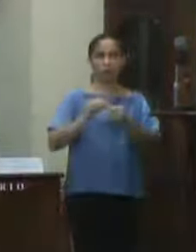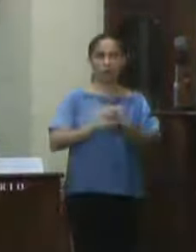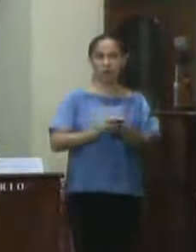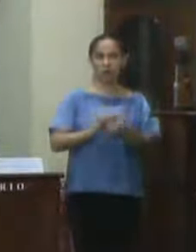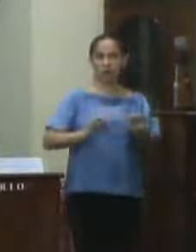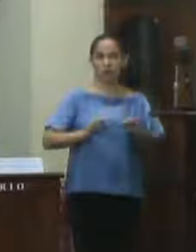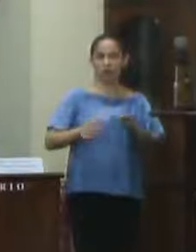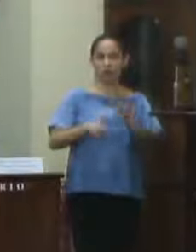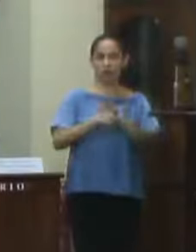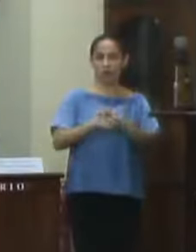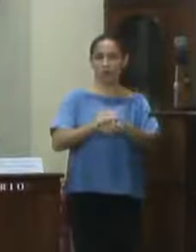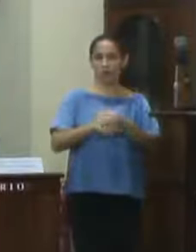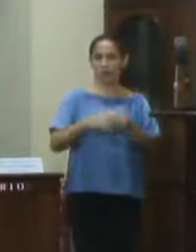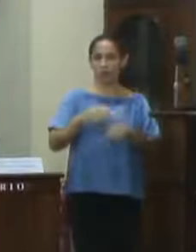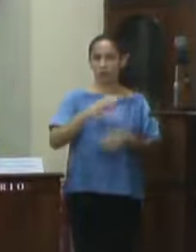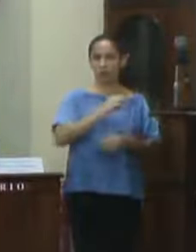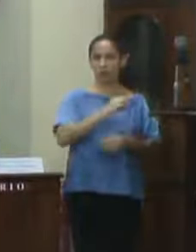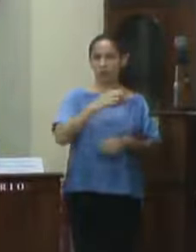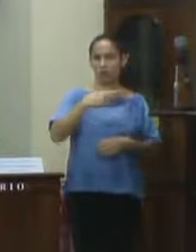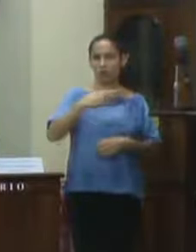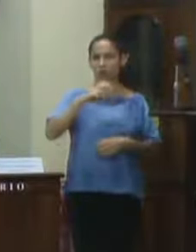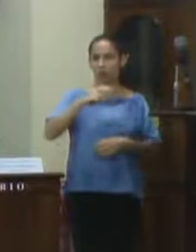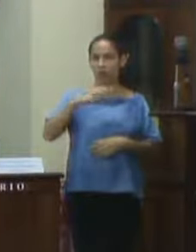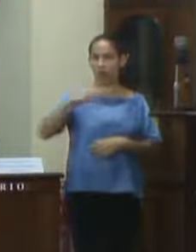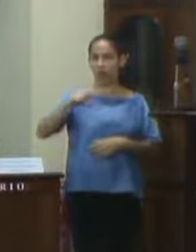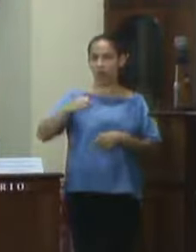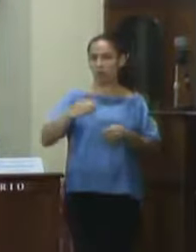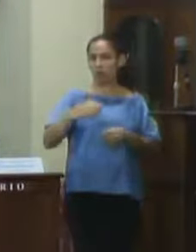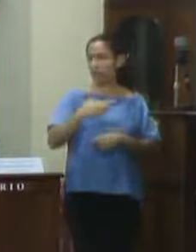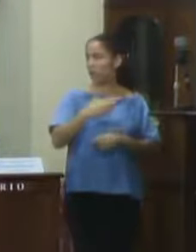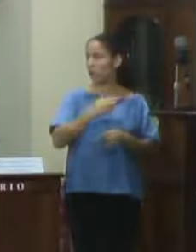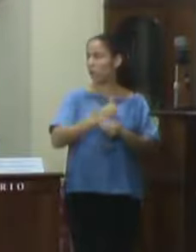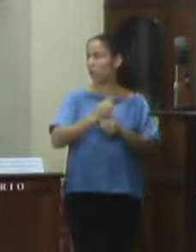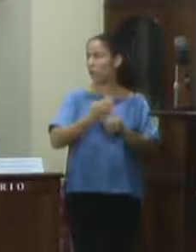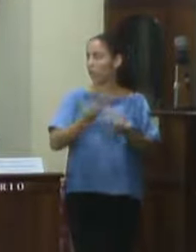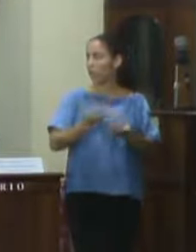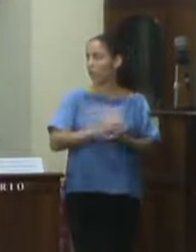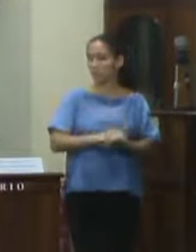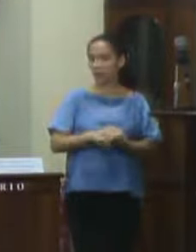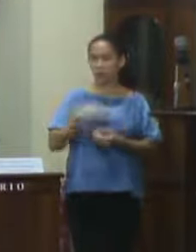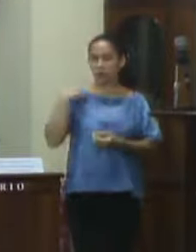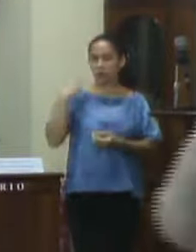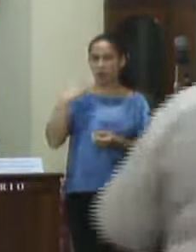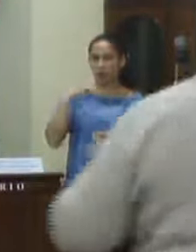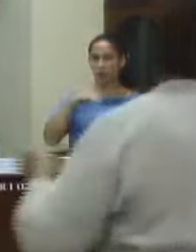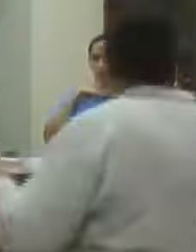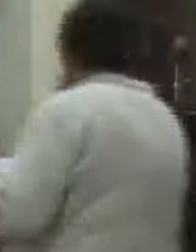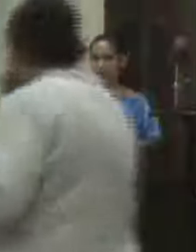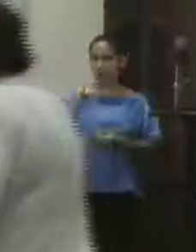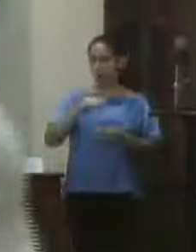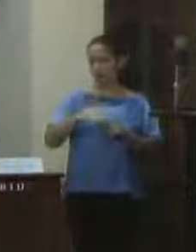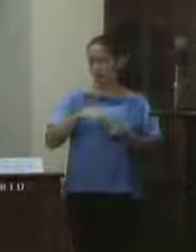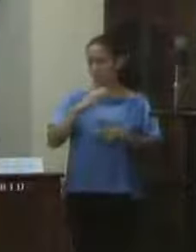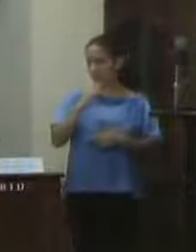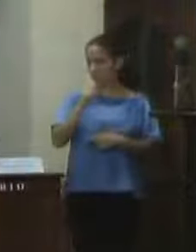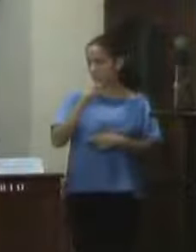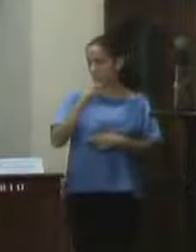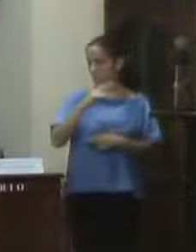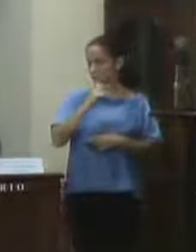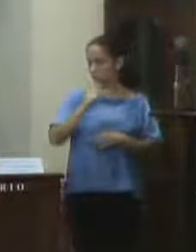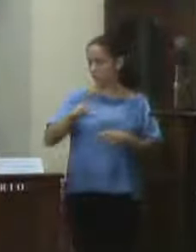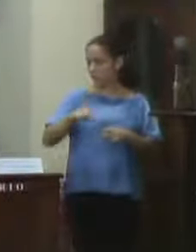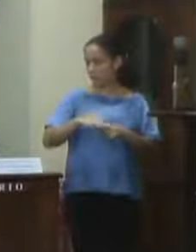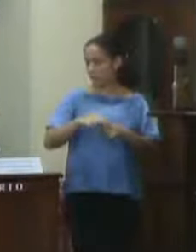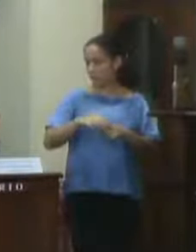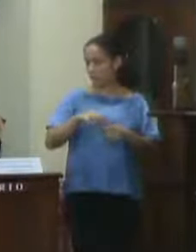Projeto de lei ordinária número 059 de 2018. Vereadora Michele Cabral. Altera o artigo 56 da Lei Municipal